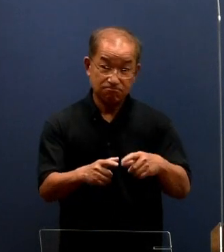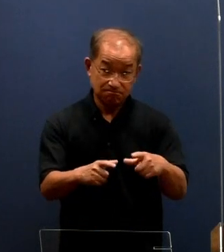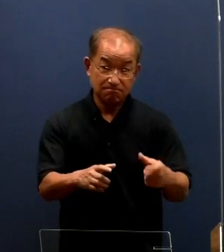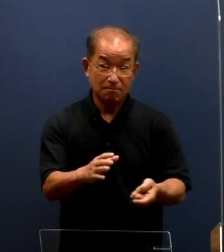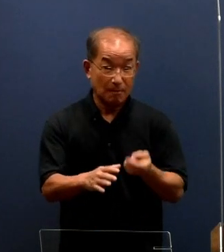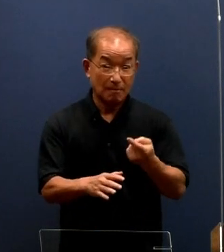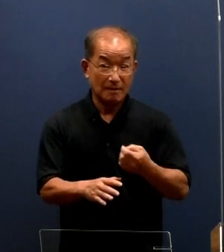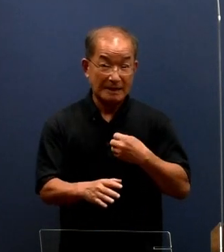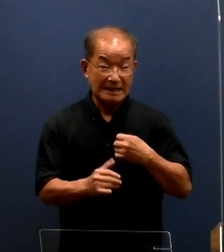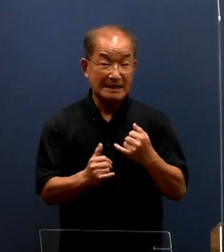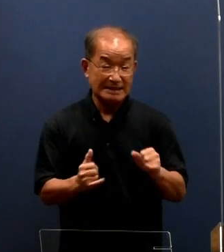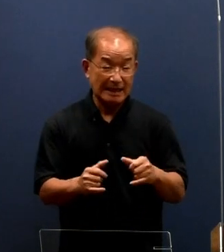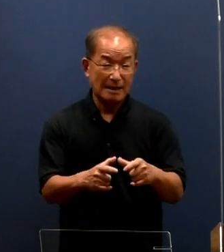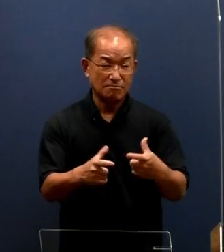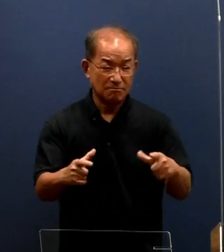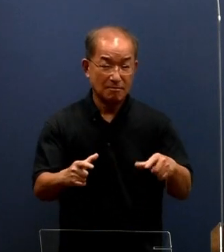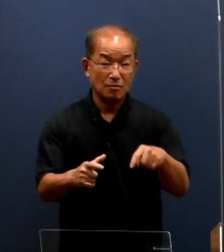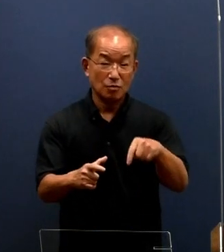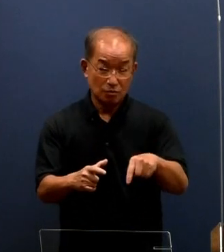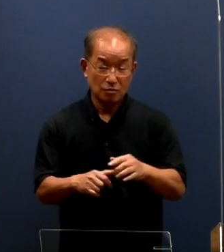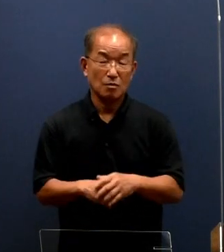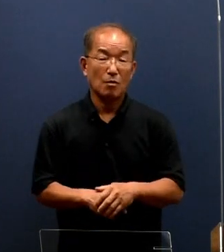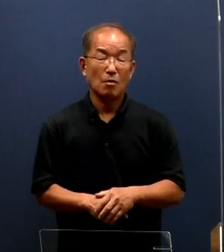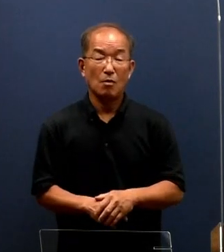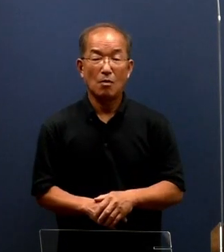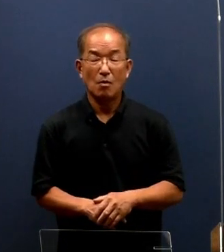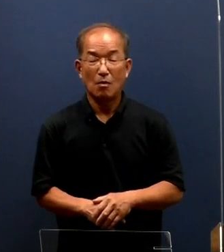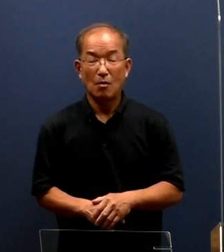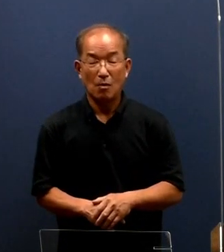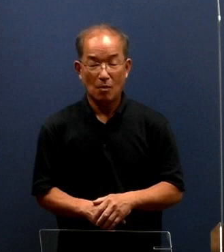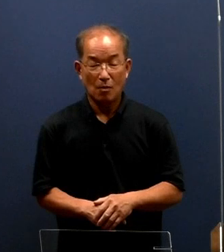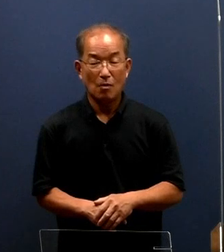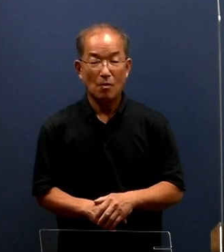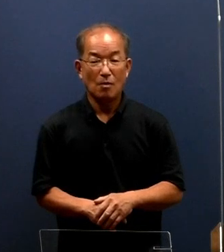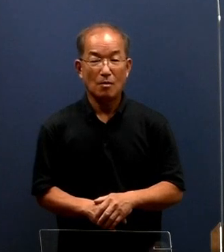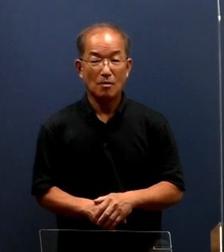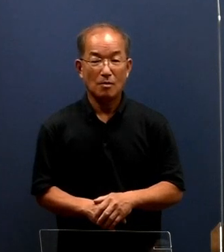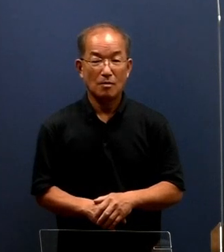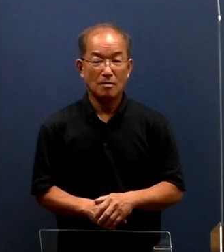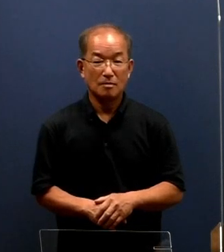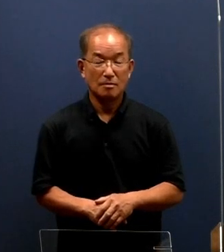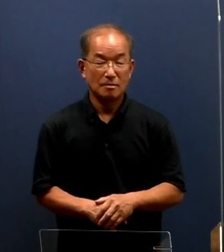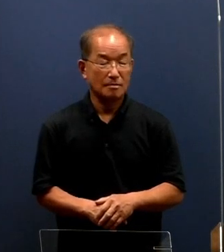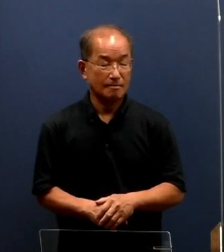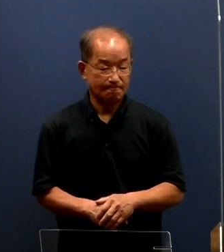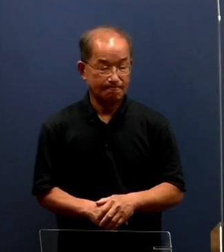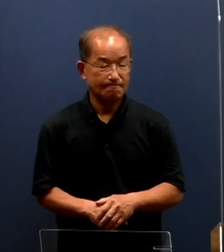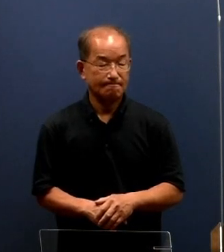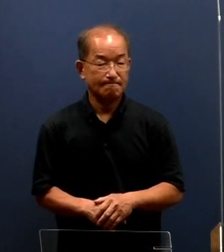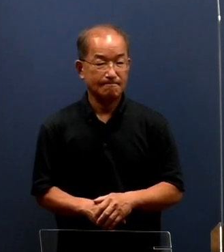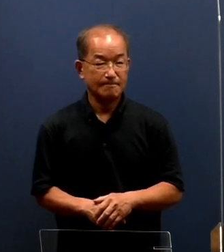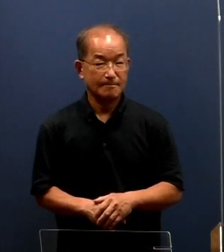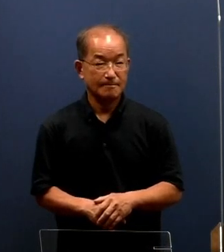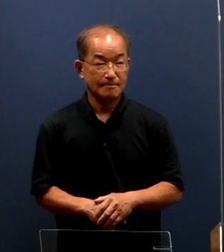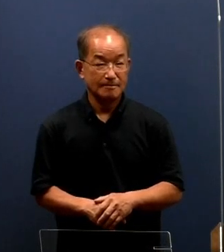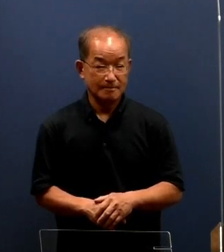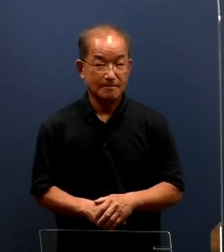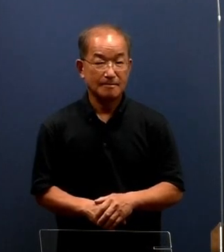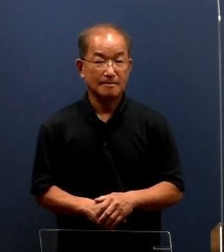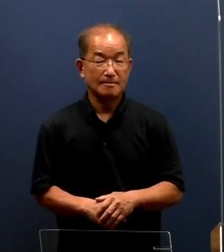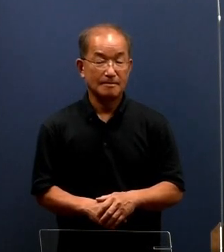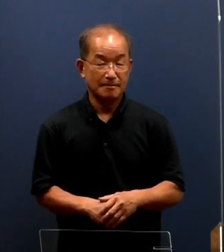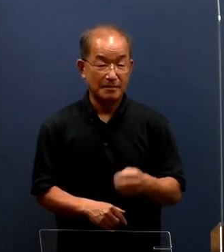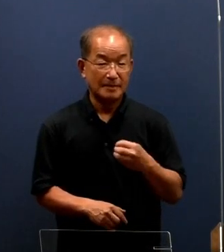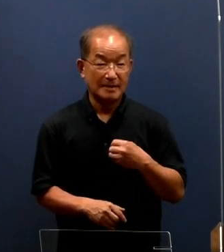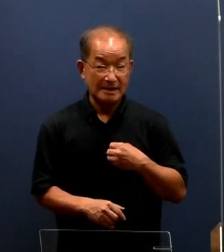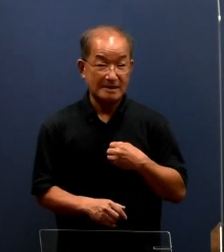感染者数が多数出てしまうと、今回のように、まあ、切り上がる可能性があるんですけど、感染者数に比例して増えてるじ